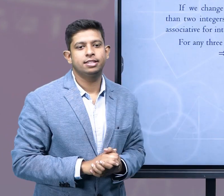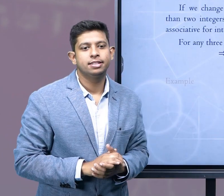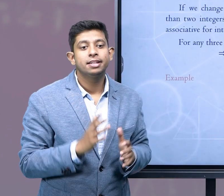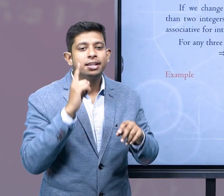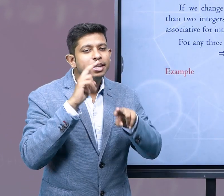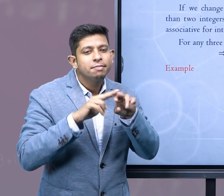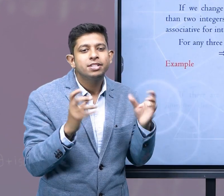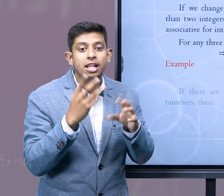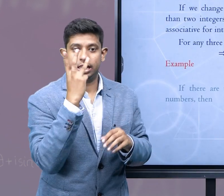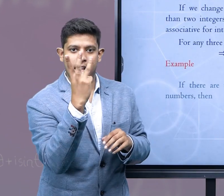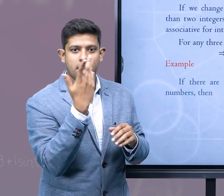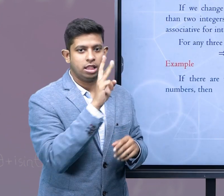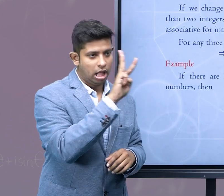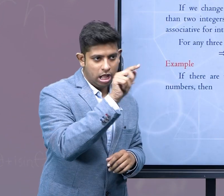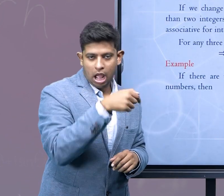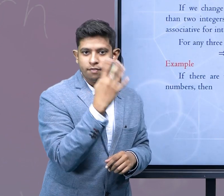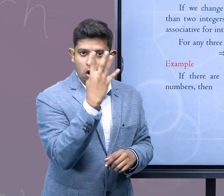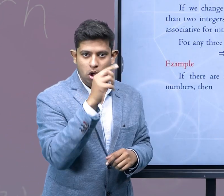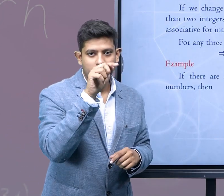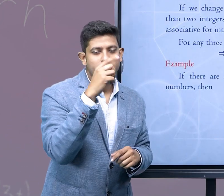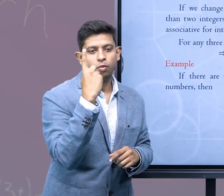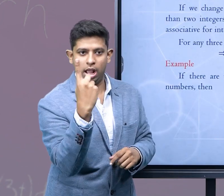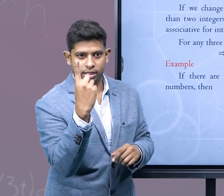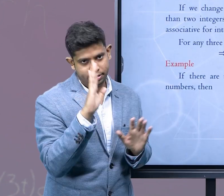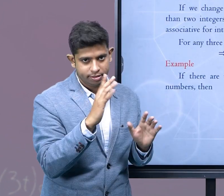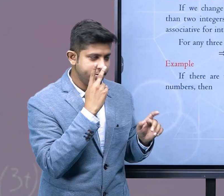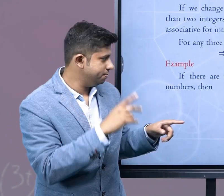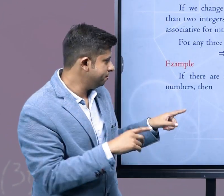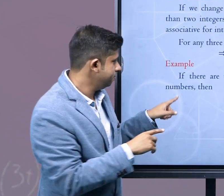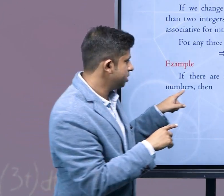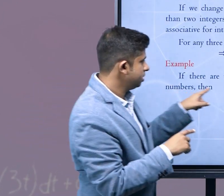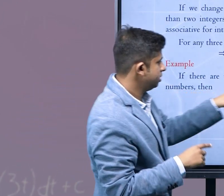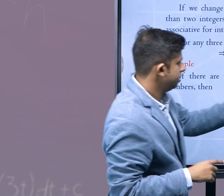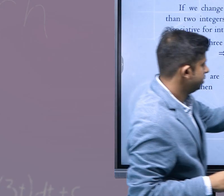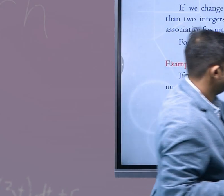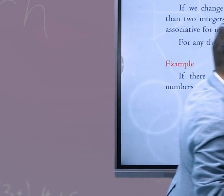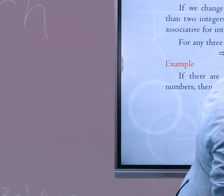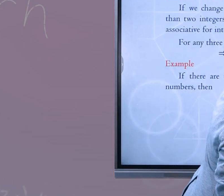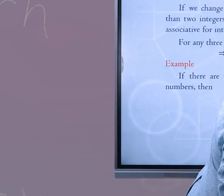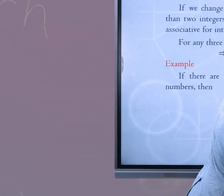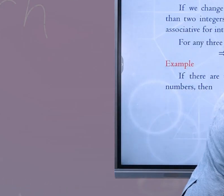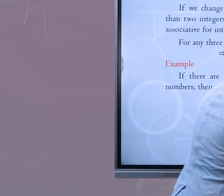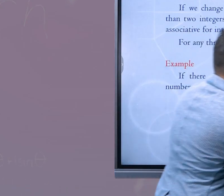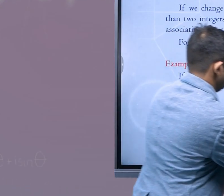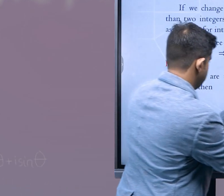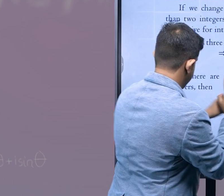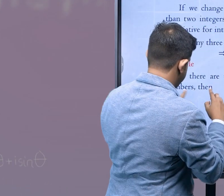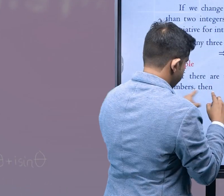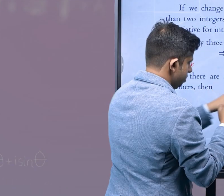उदाहरण, यदि तीन पूर्णांक 3, 4 और 1 है और हम संख्याओं के समूह को